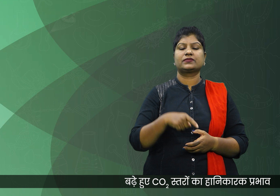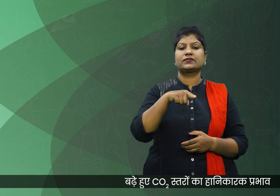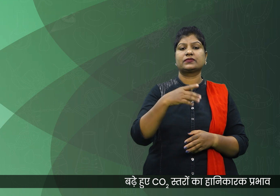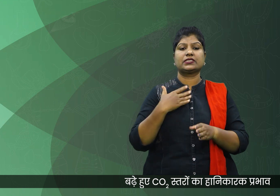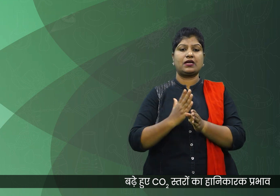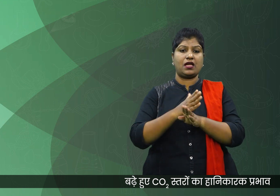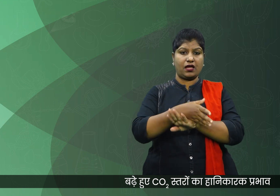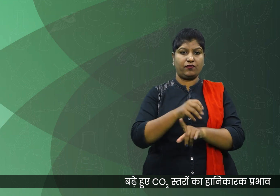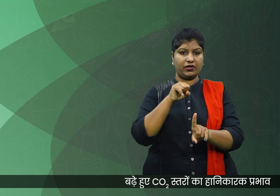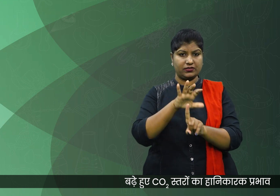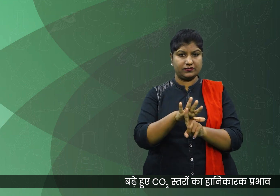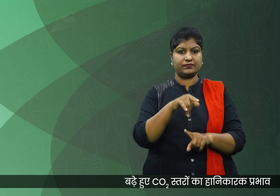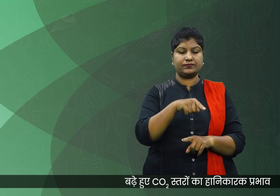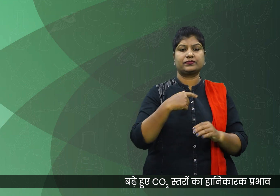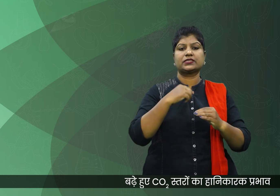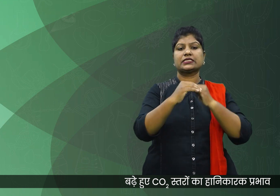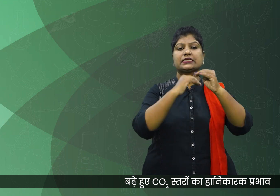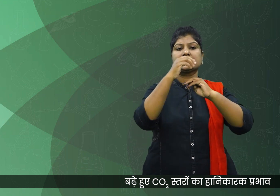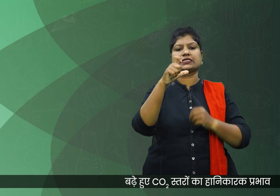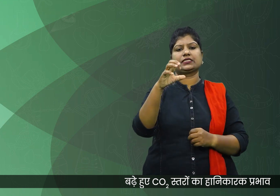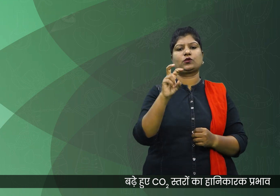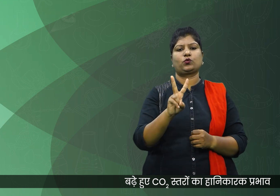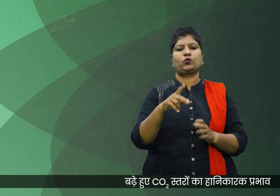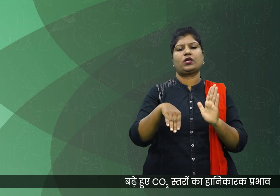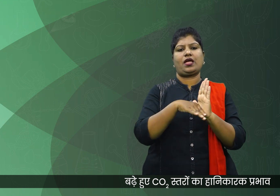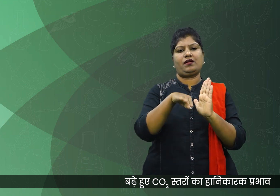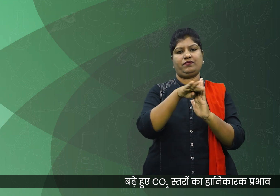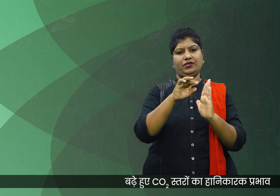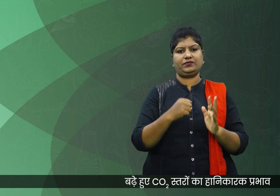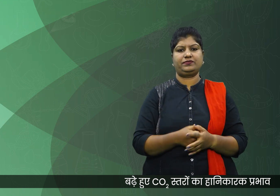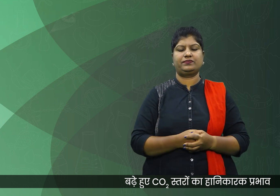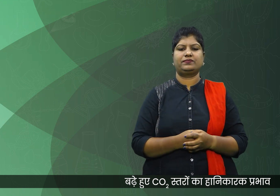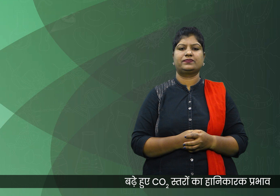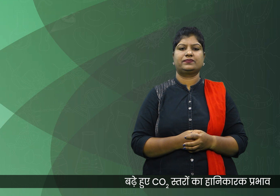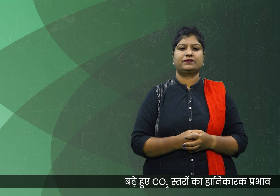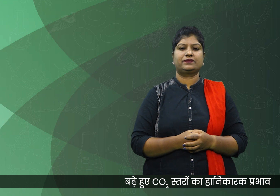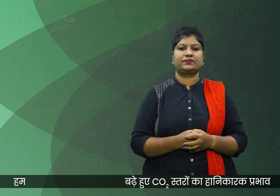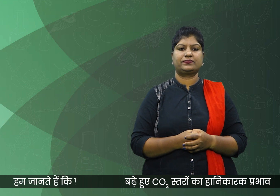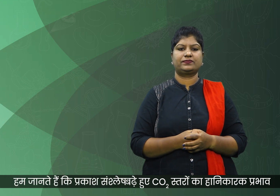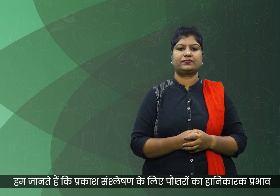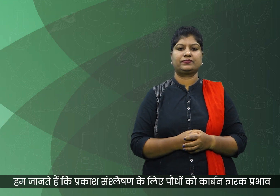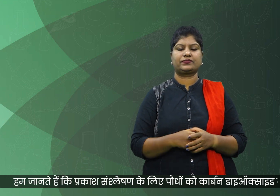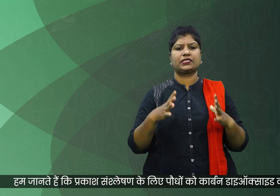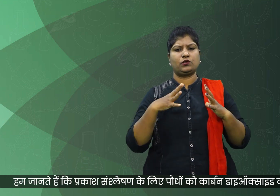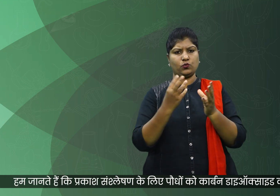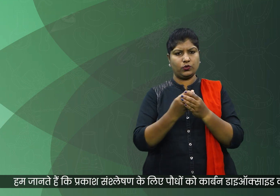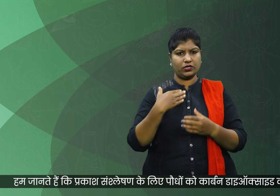CO2 स्तर का हानिकारक प्रभाव। हम जानते हैं कि प्रकास